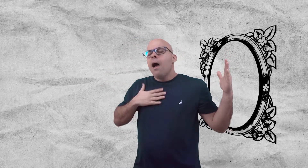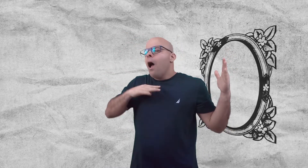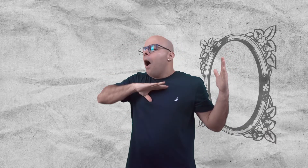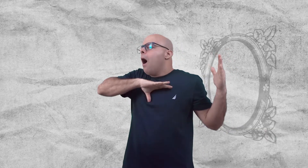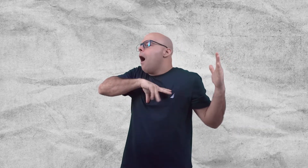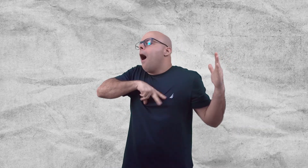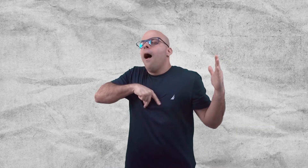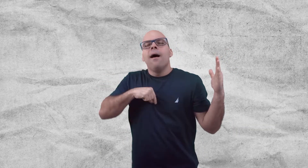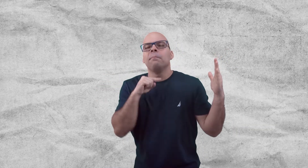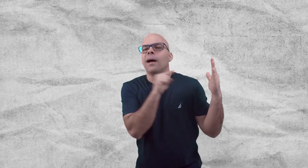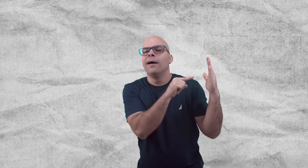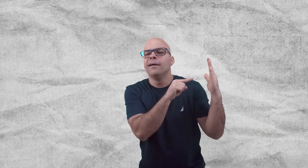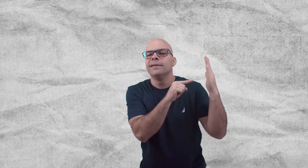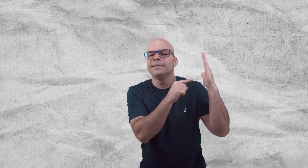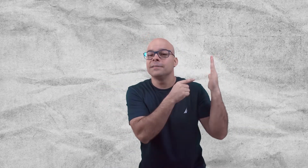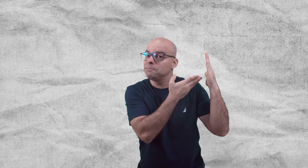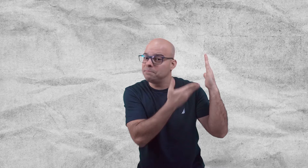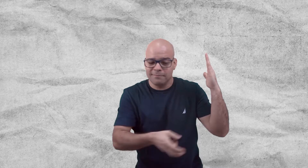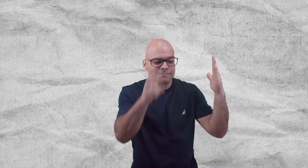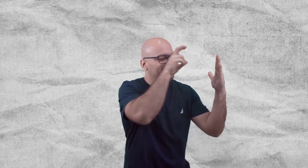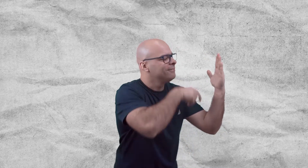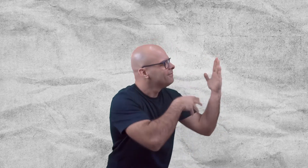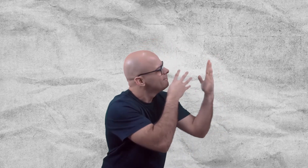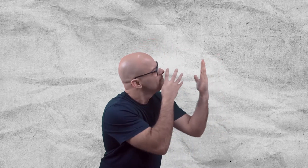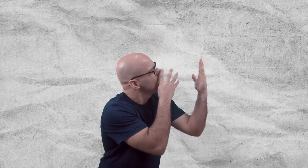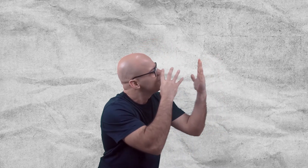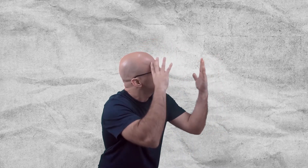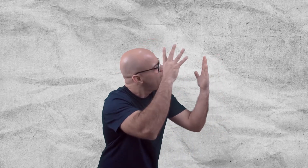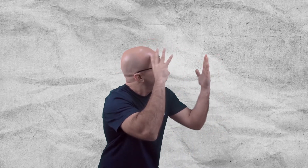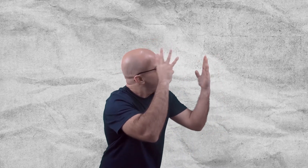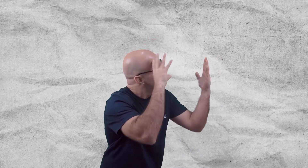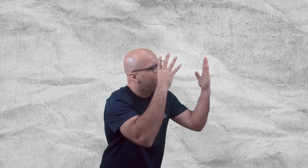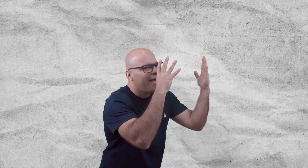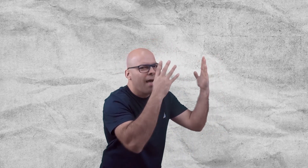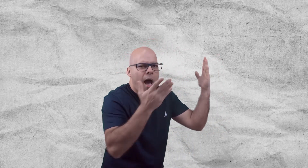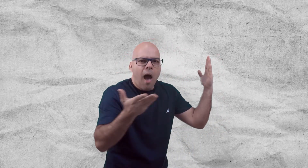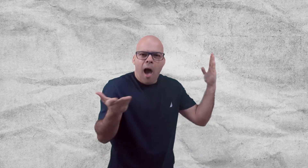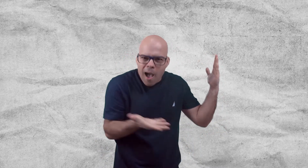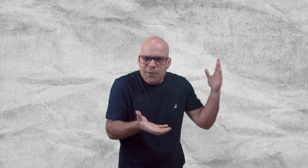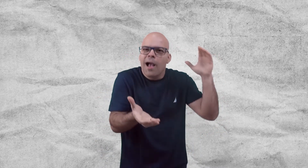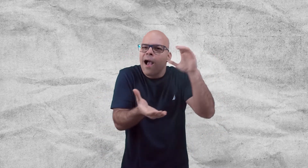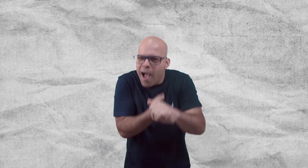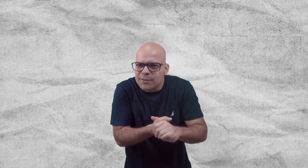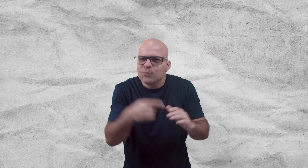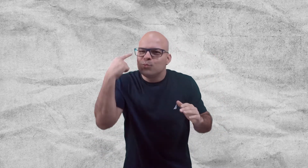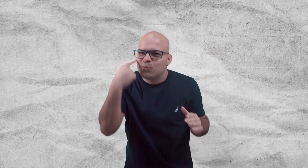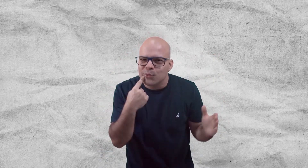espelho. Ela sentava-se na frente dele, ficava imaginando várias coisas e então ela se casou com um